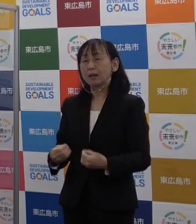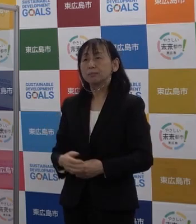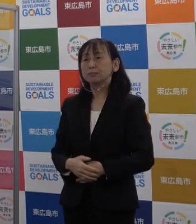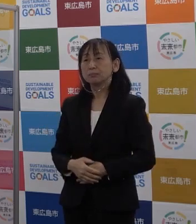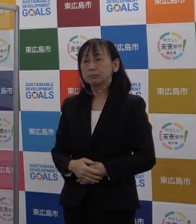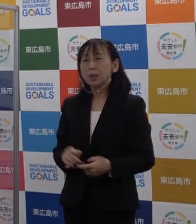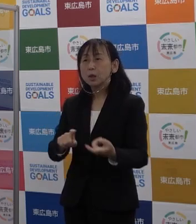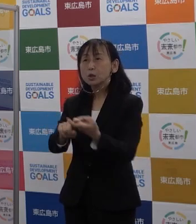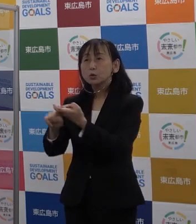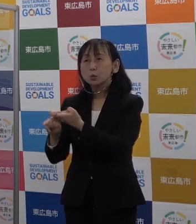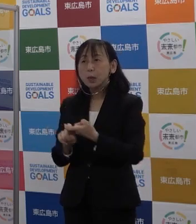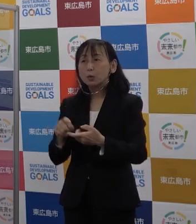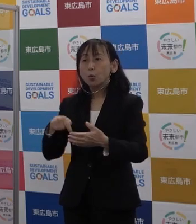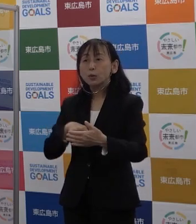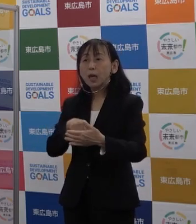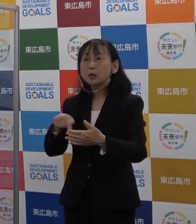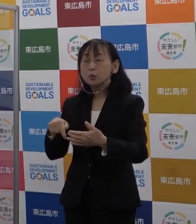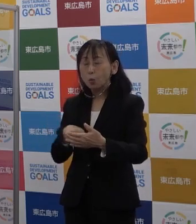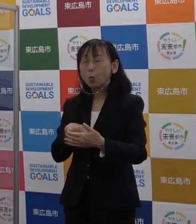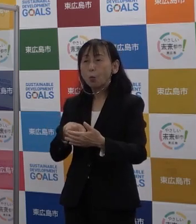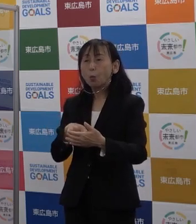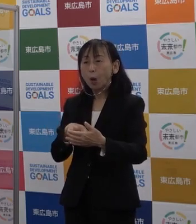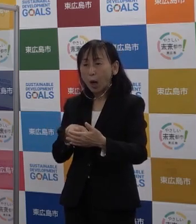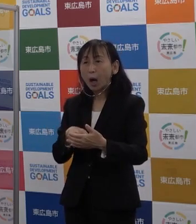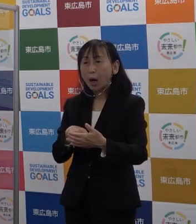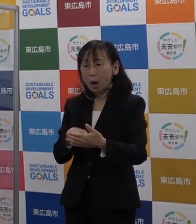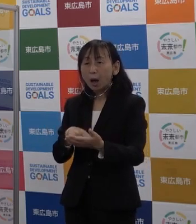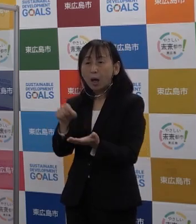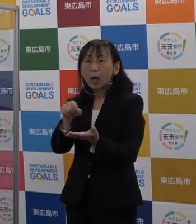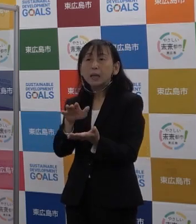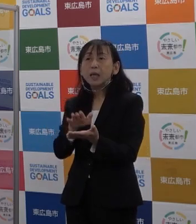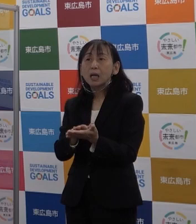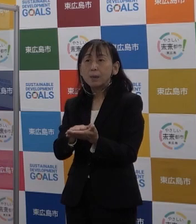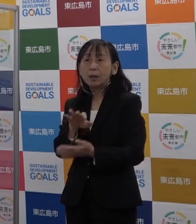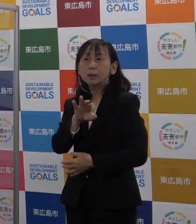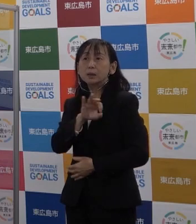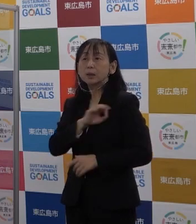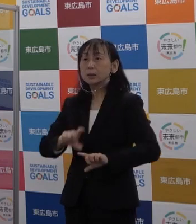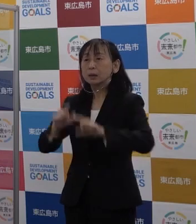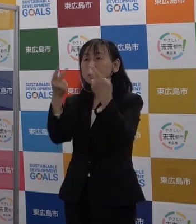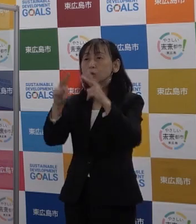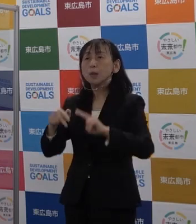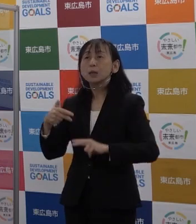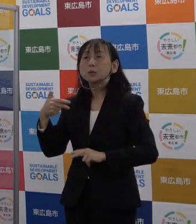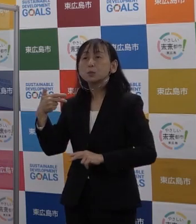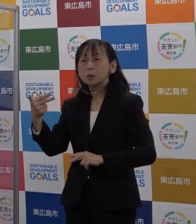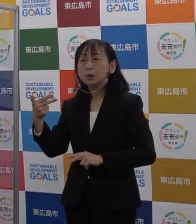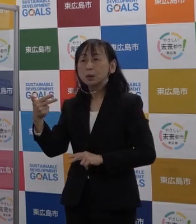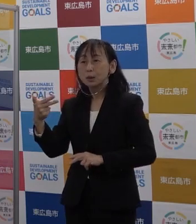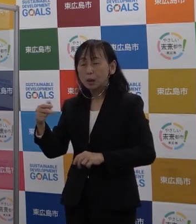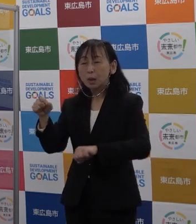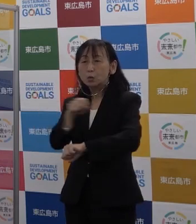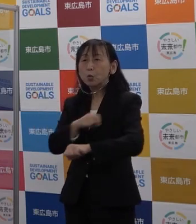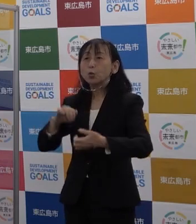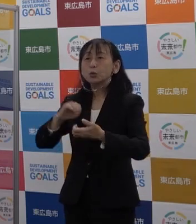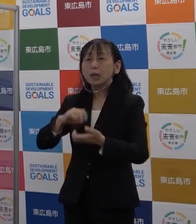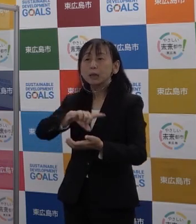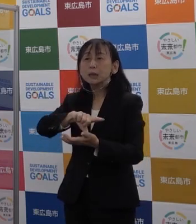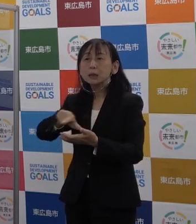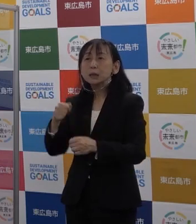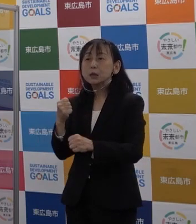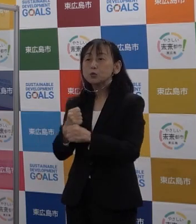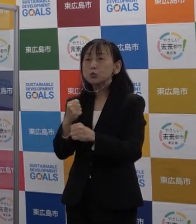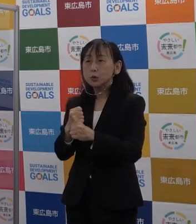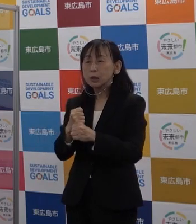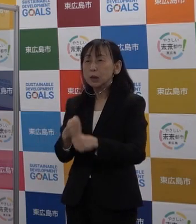組合の概要は2のところに書いてますけども、名称を東広島市特定地域産地